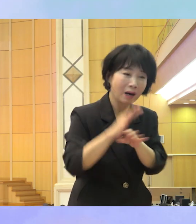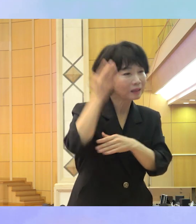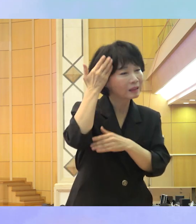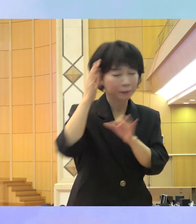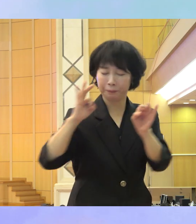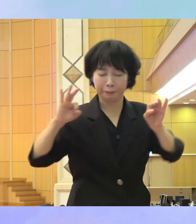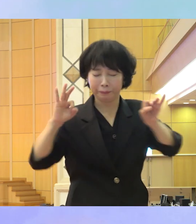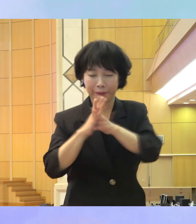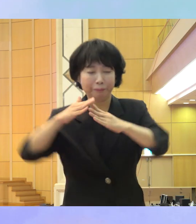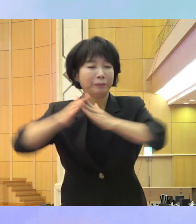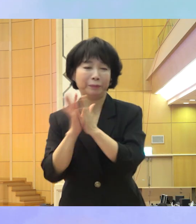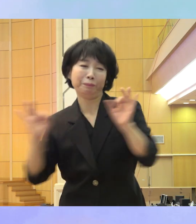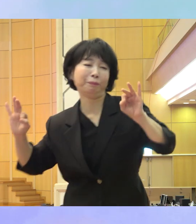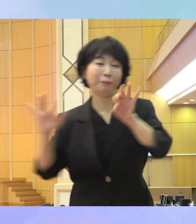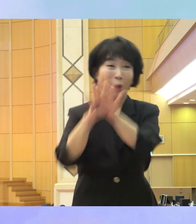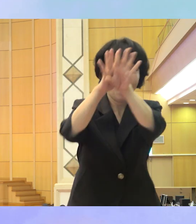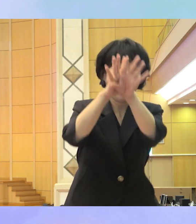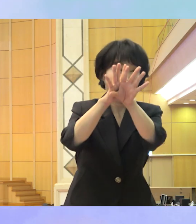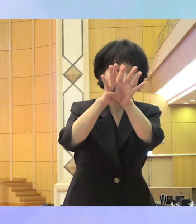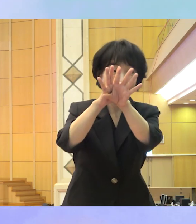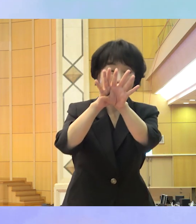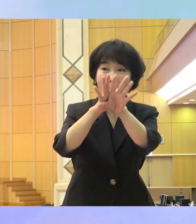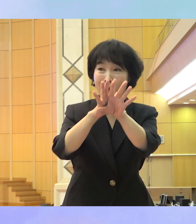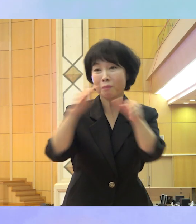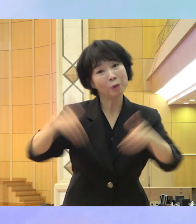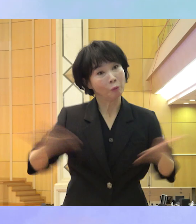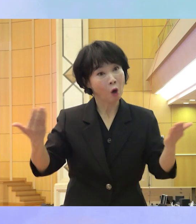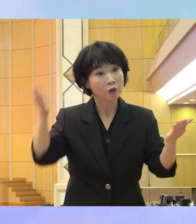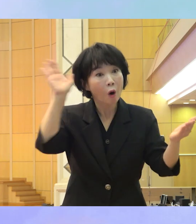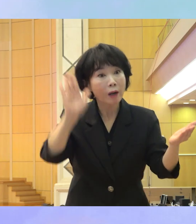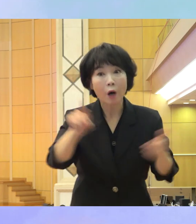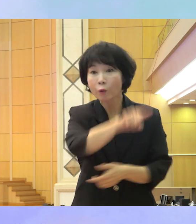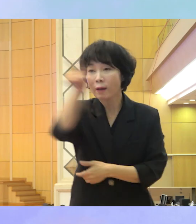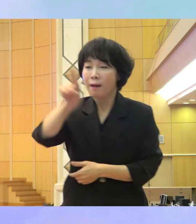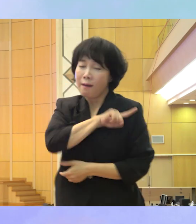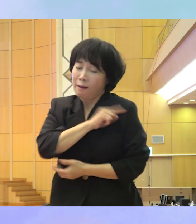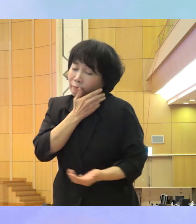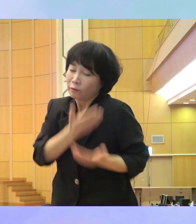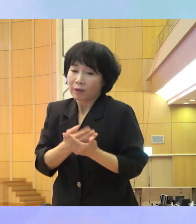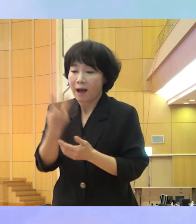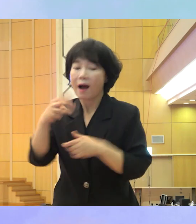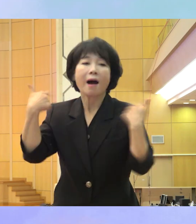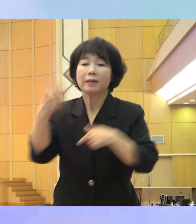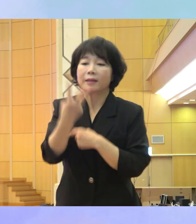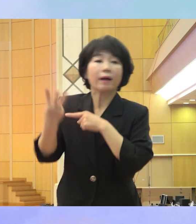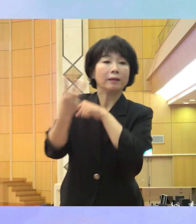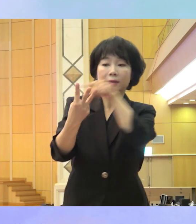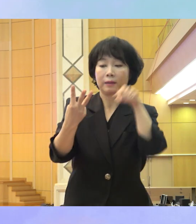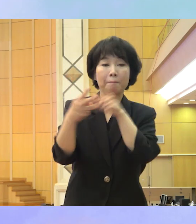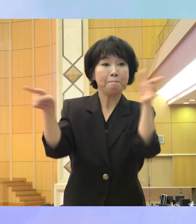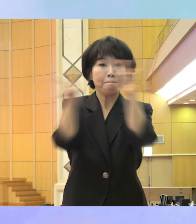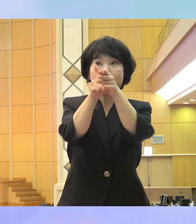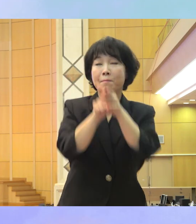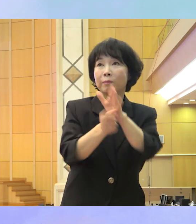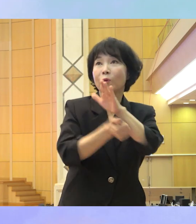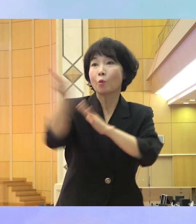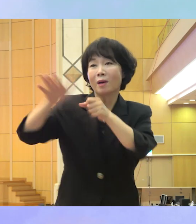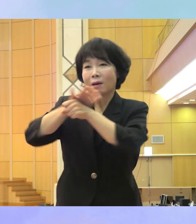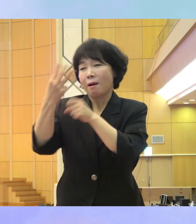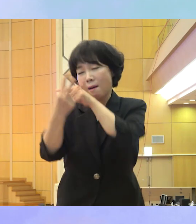모든 게 다 패하고 없어져고 우리의 필요 없지만은 우리에게 항상 믿음, 소망, 사랑 이